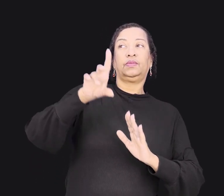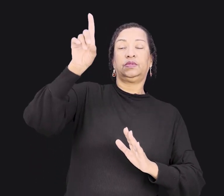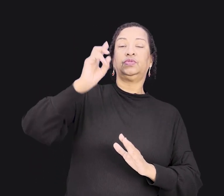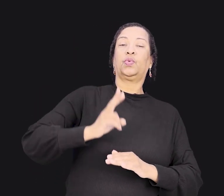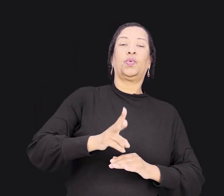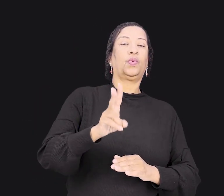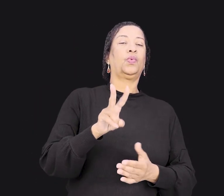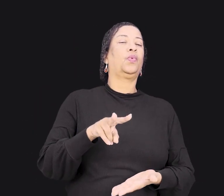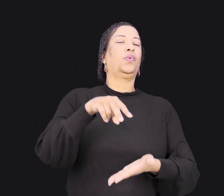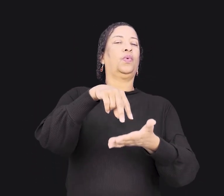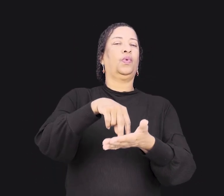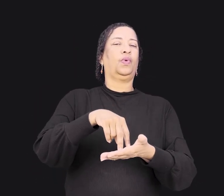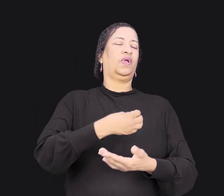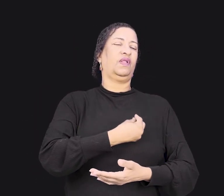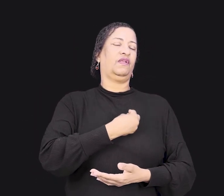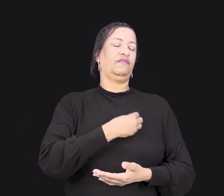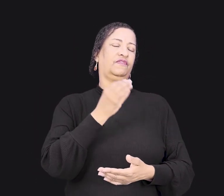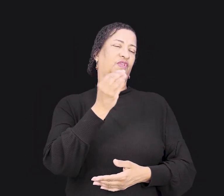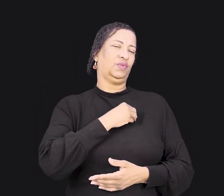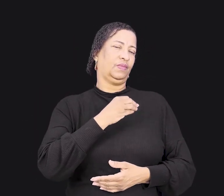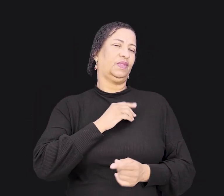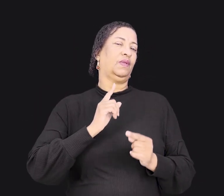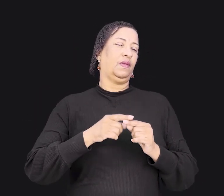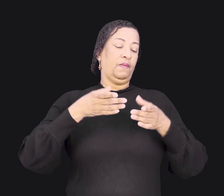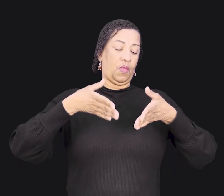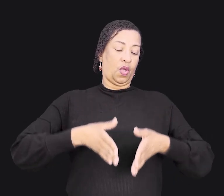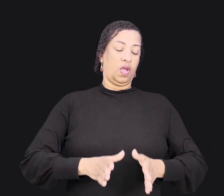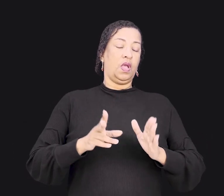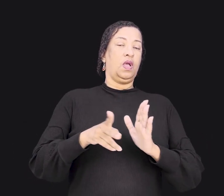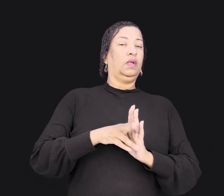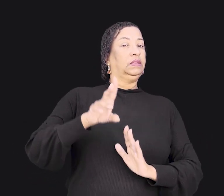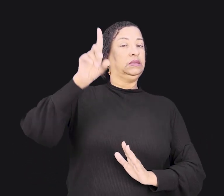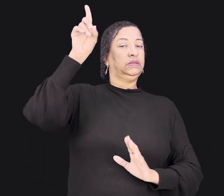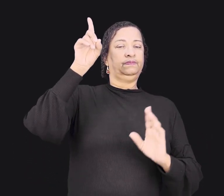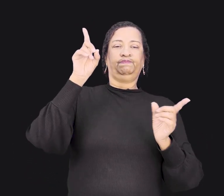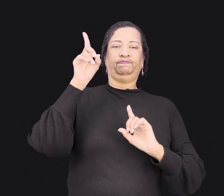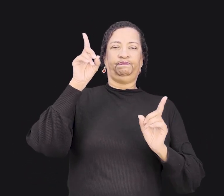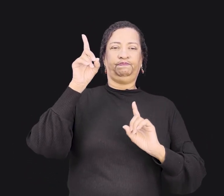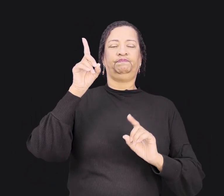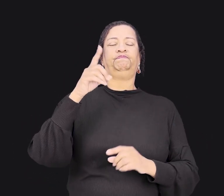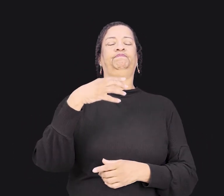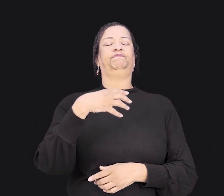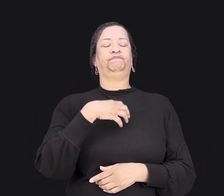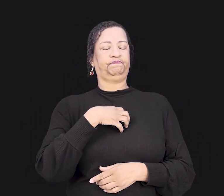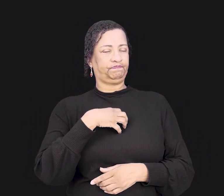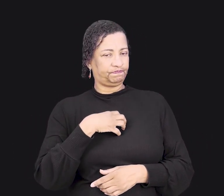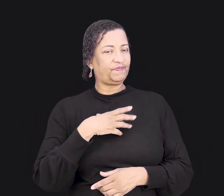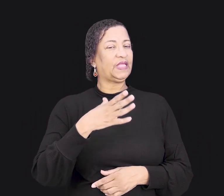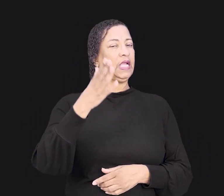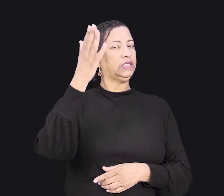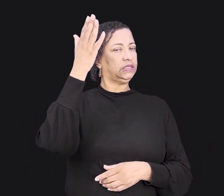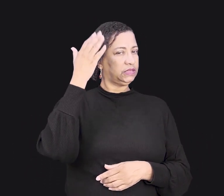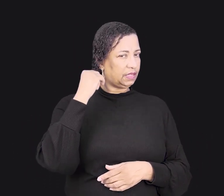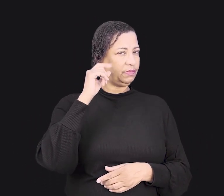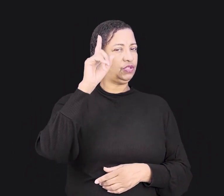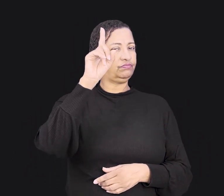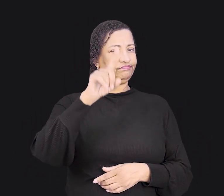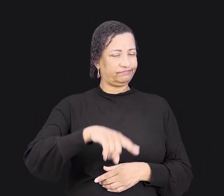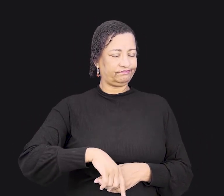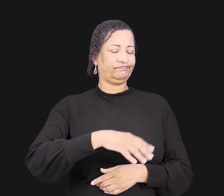pode estar no pecado porque é nascido de Deus. Desta forma, sabemos quem são os filhos de Deus